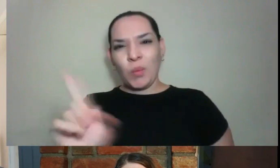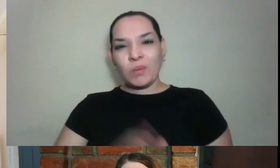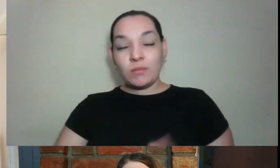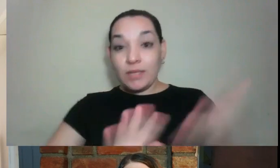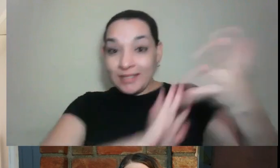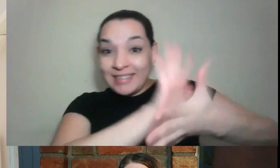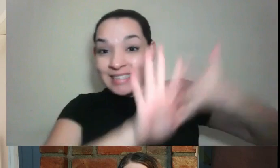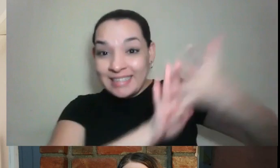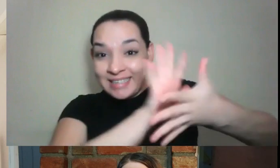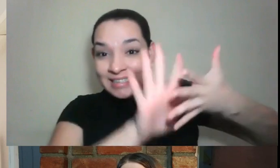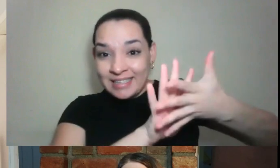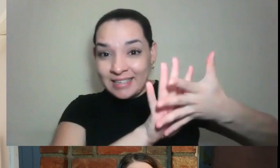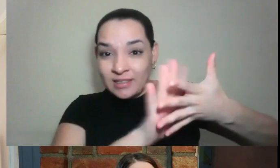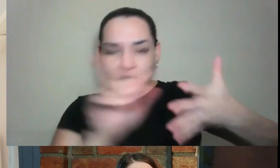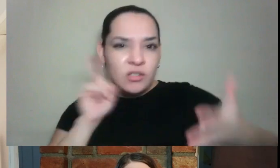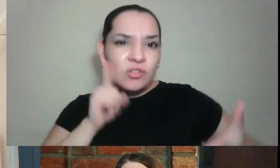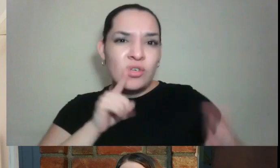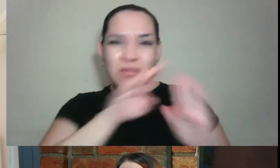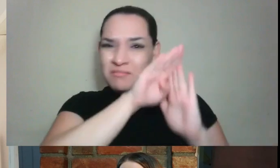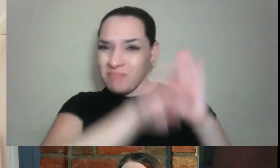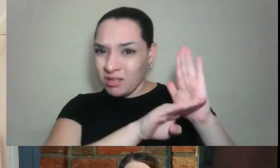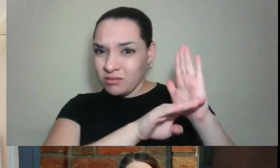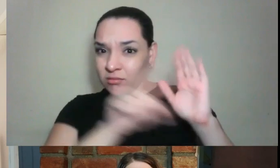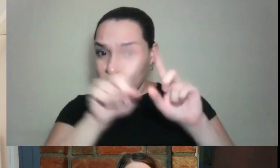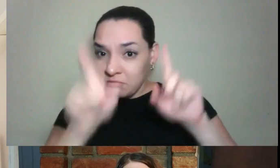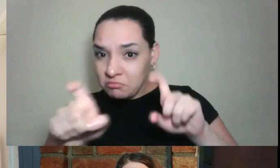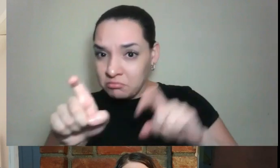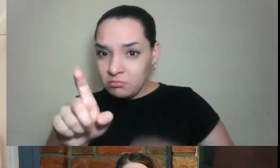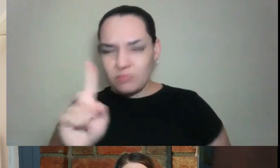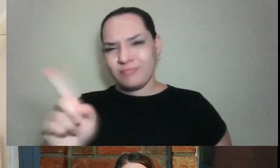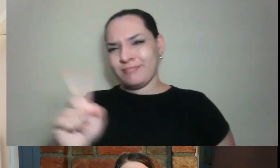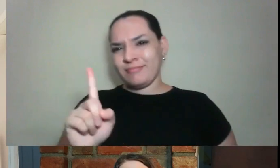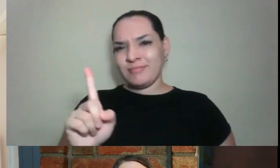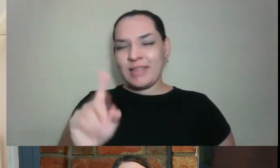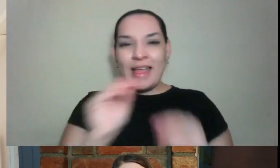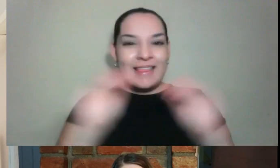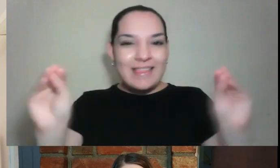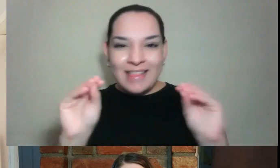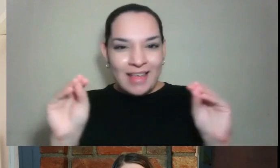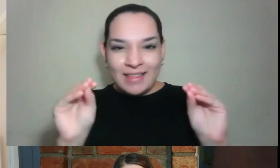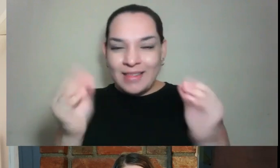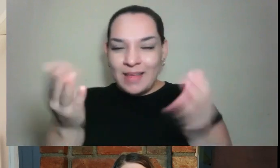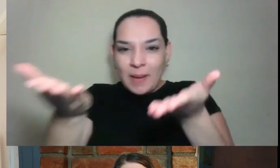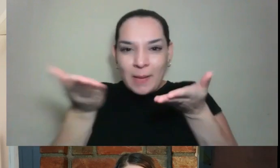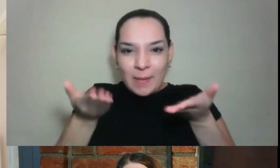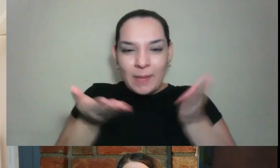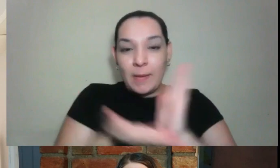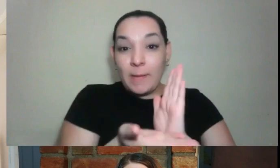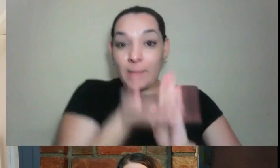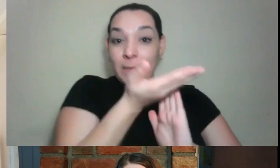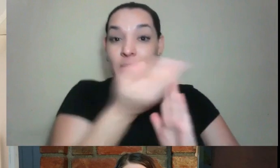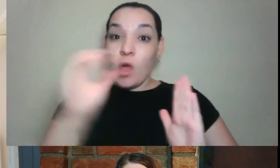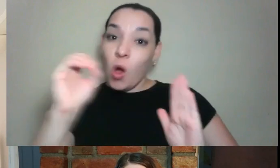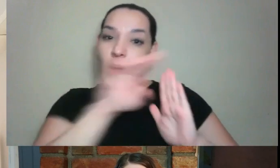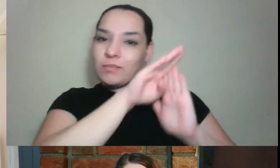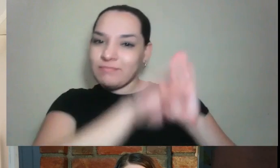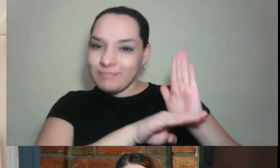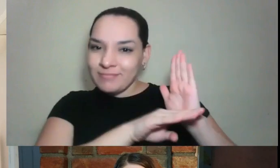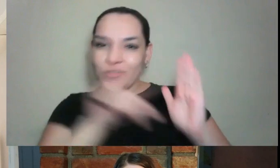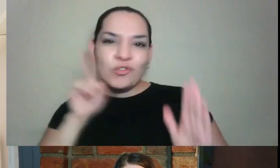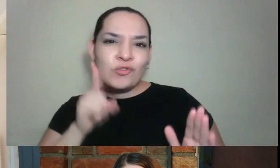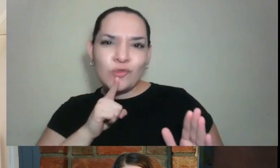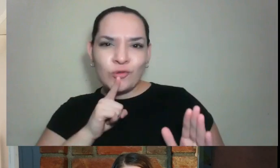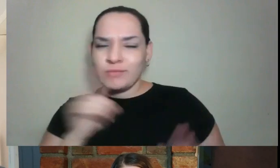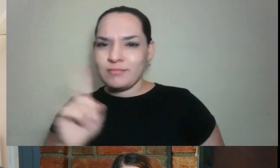No. ¿Hablar en lengua de señas me hace menos sordo? No. No hay algo que me haga más o menos